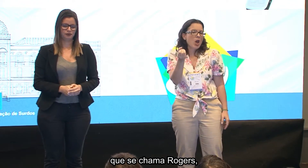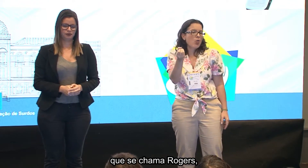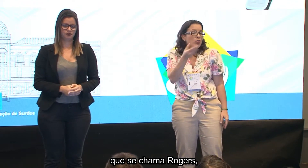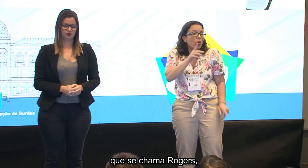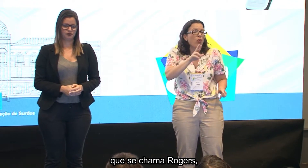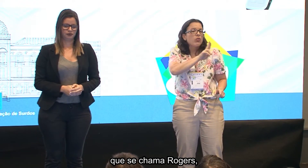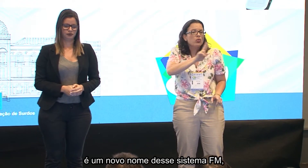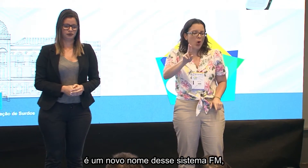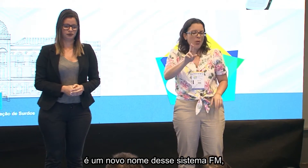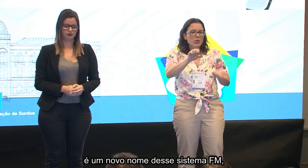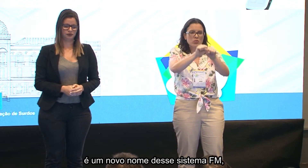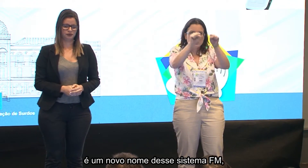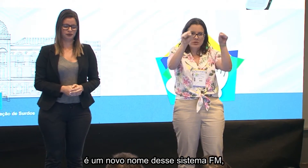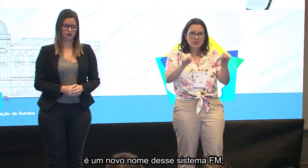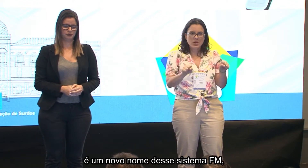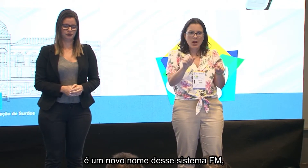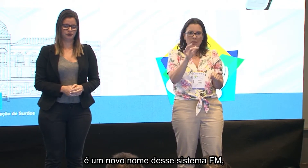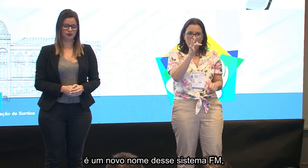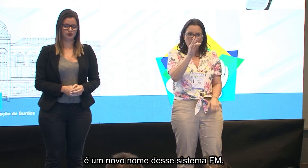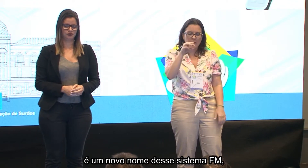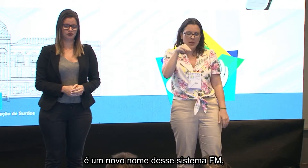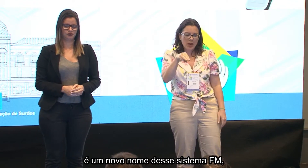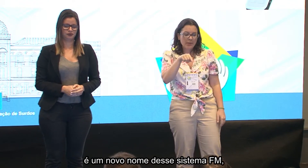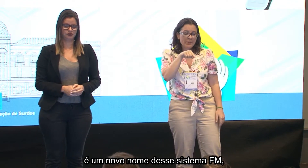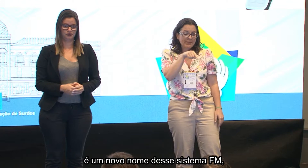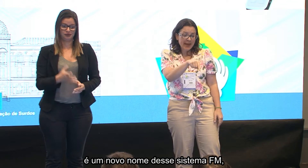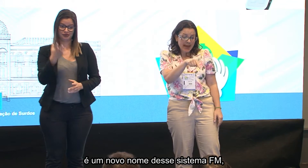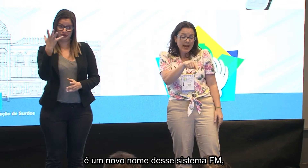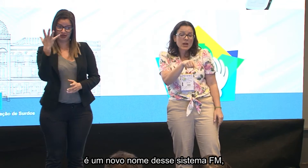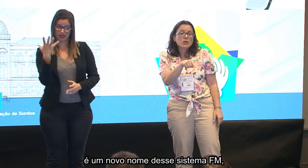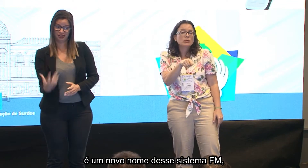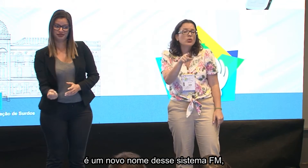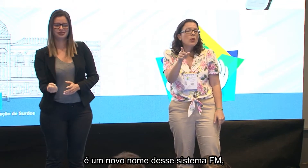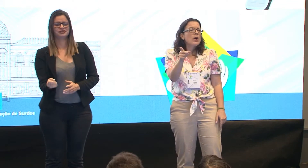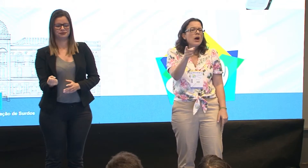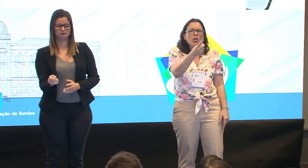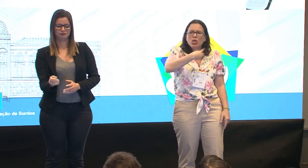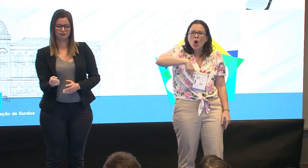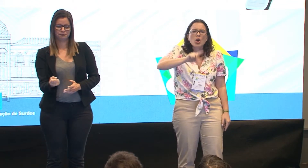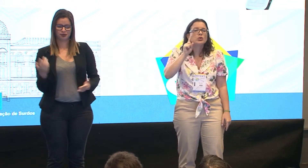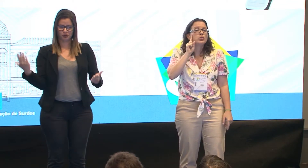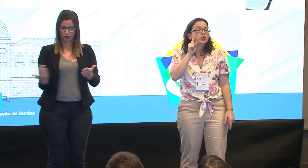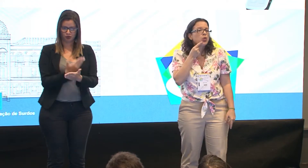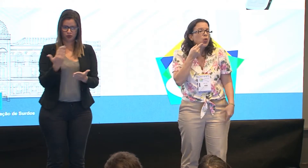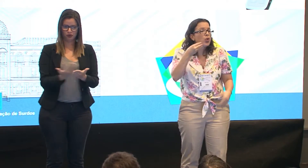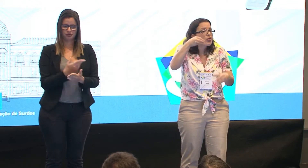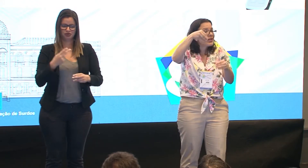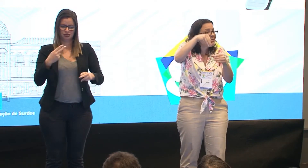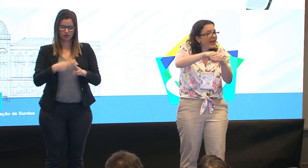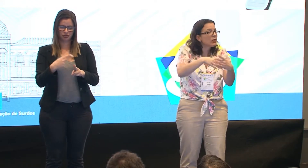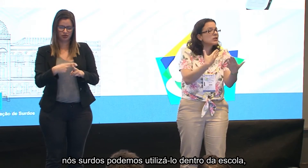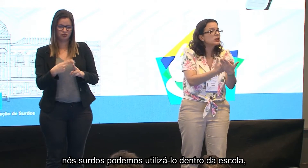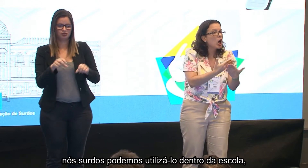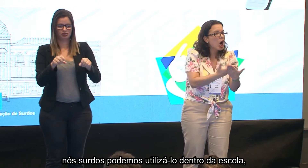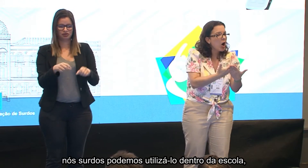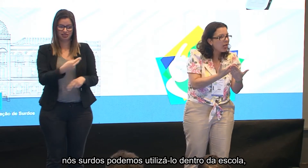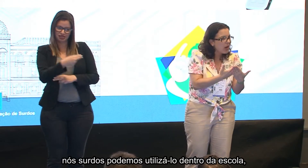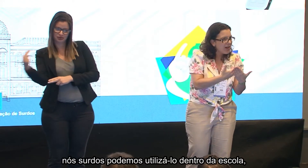Roger. Então é um novo nome desse sistema FM e nós surdos